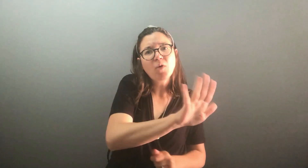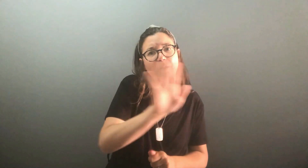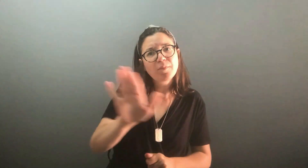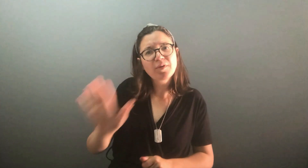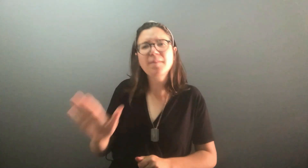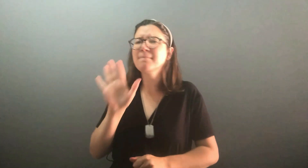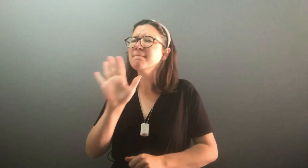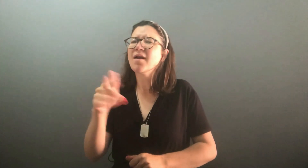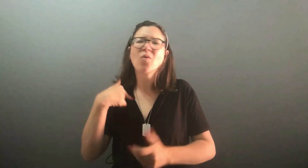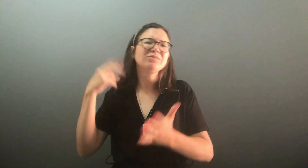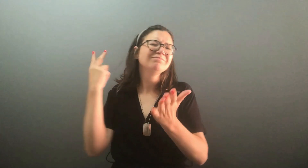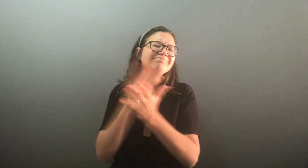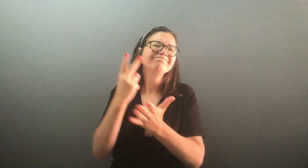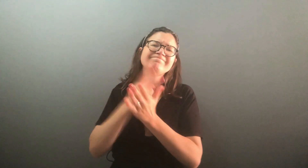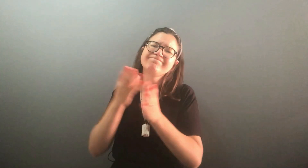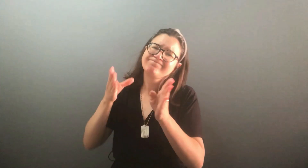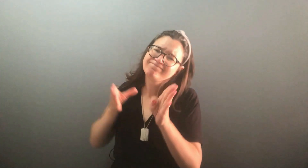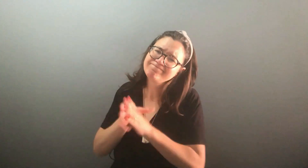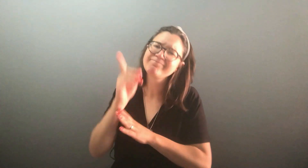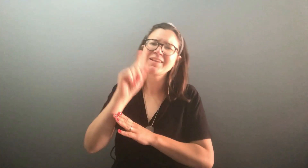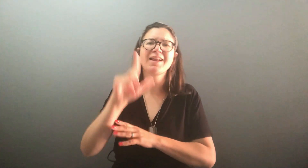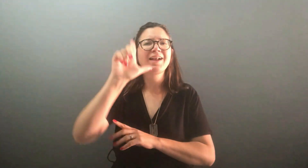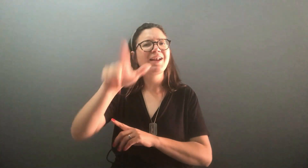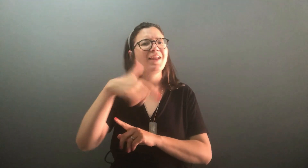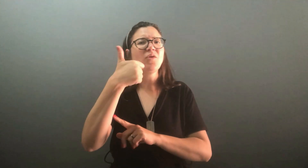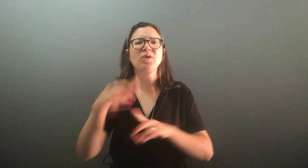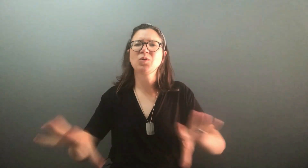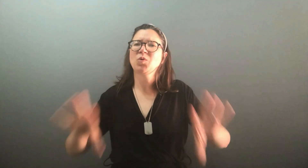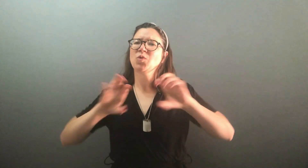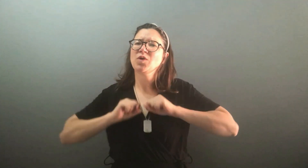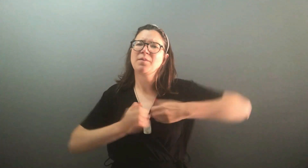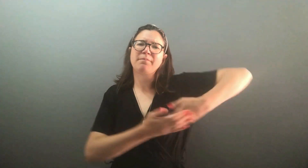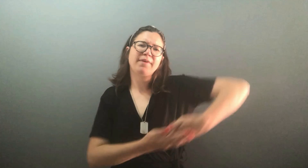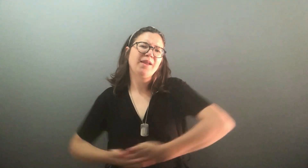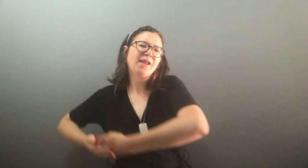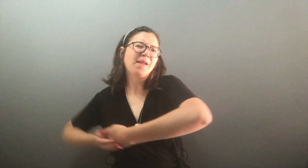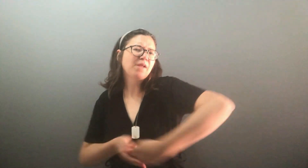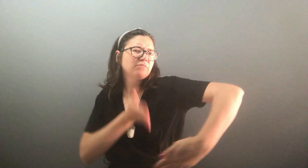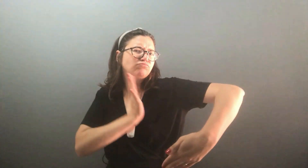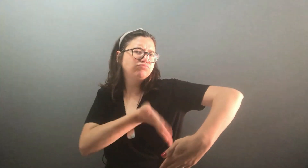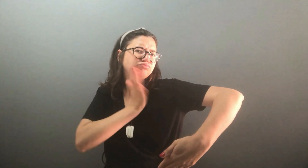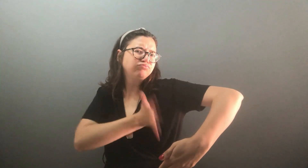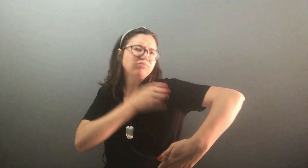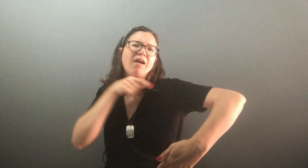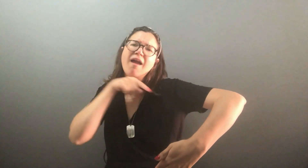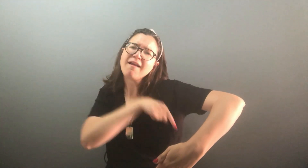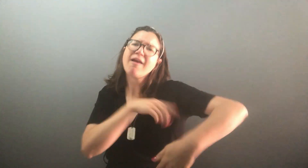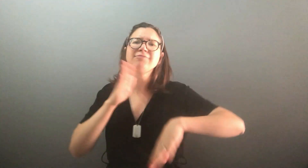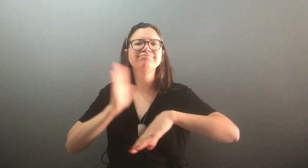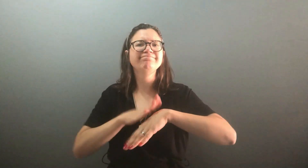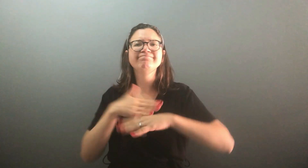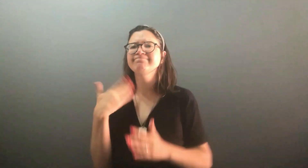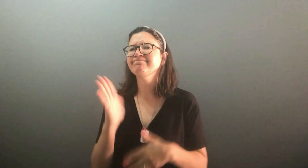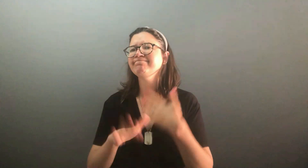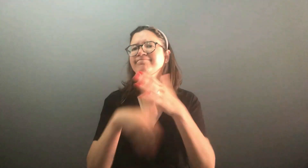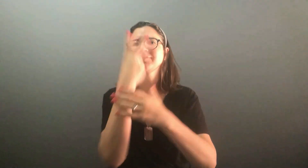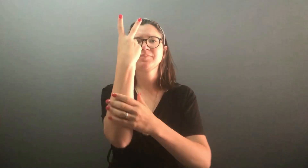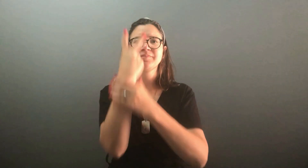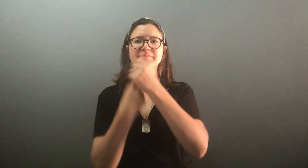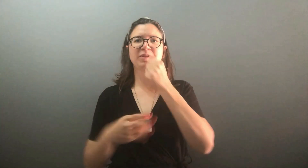de desenvolvimento único, diferente uma da outra. Por isso que é importante que isso seja tratado desde o seu nascimento em um ambiente